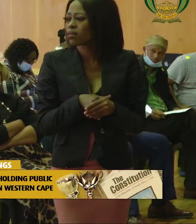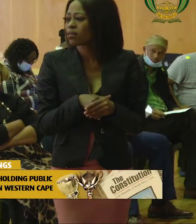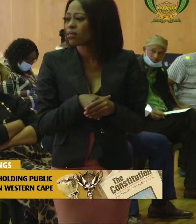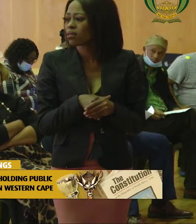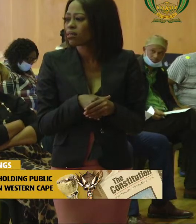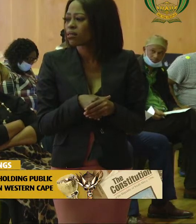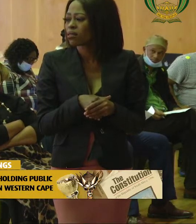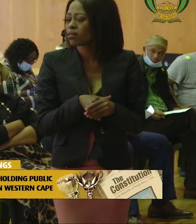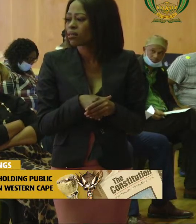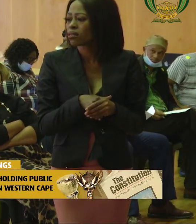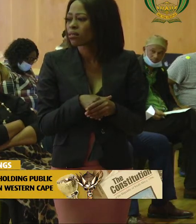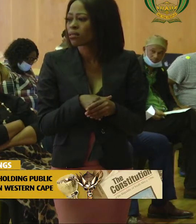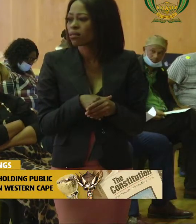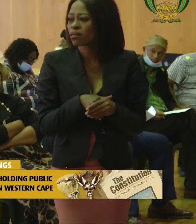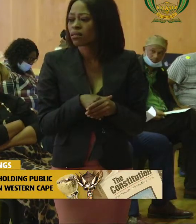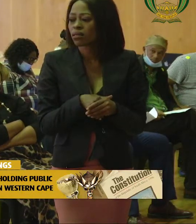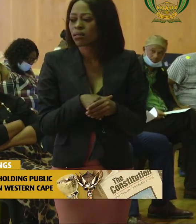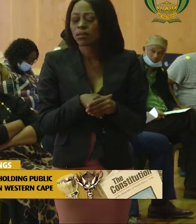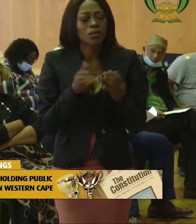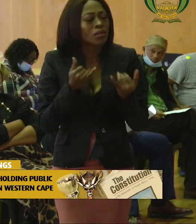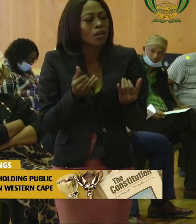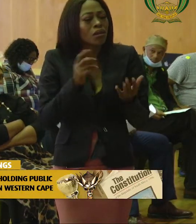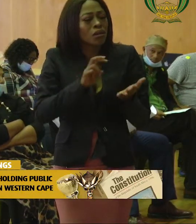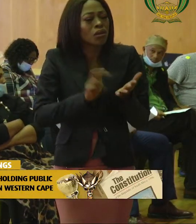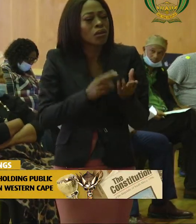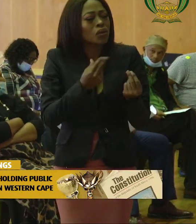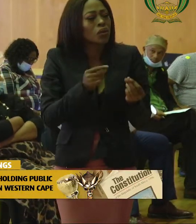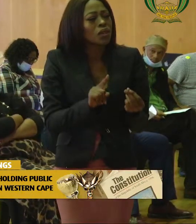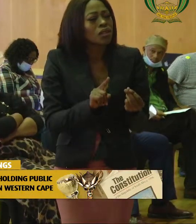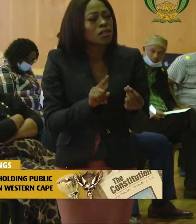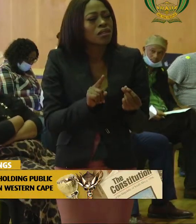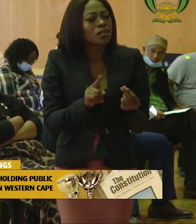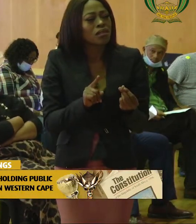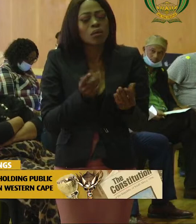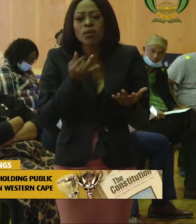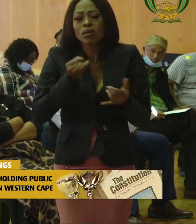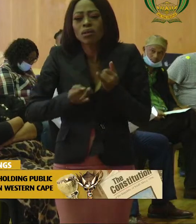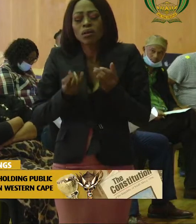stem ons nou? Wat maak ons nou? Wat tipe moeder is ek?